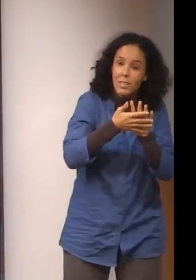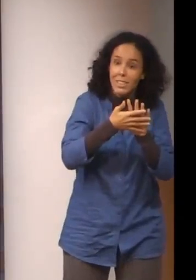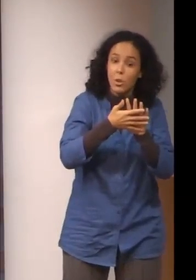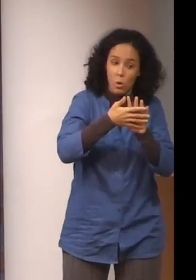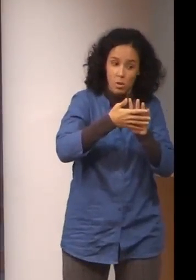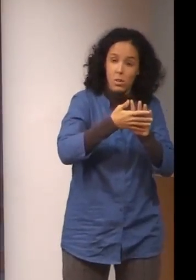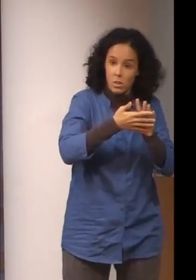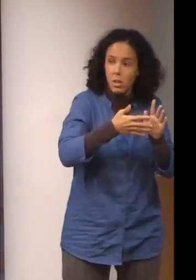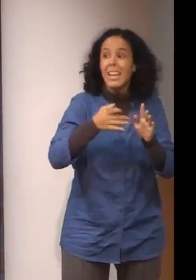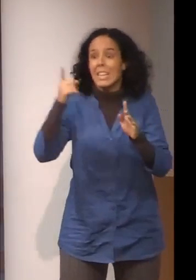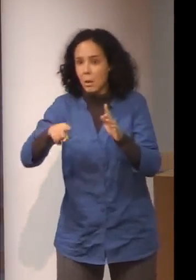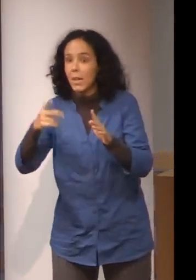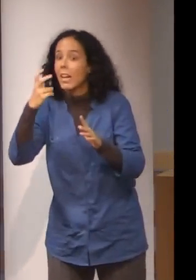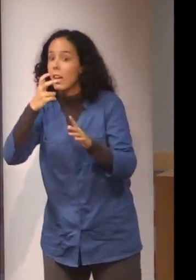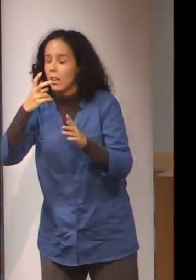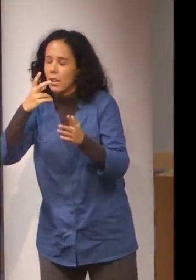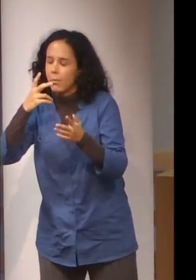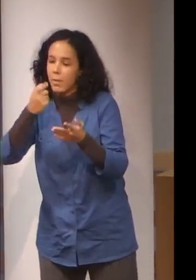metodología de enseñanza